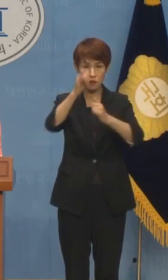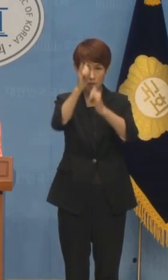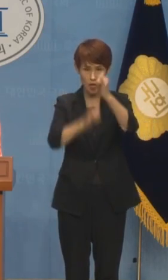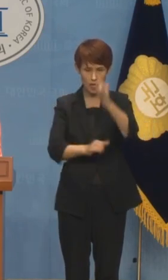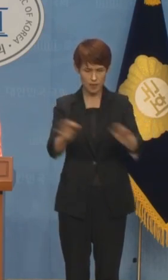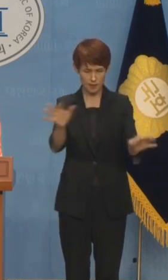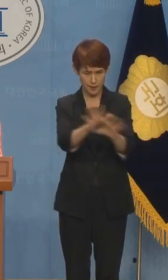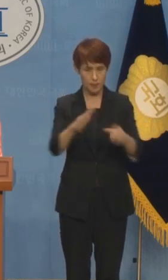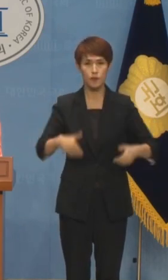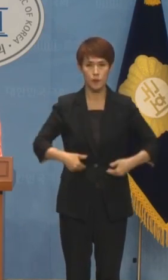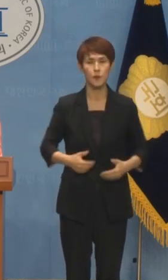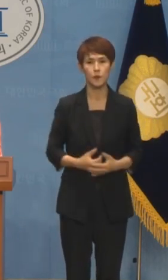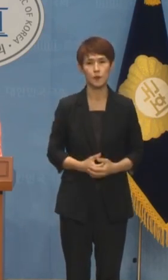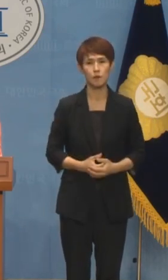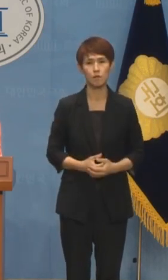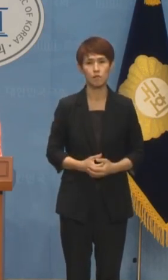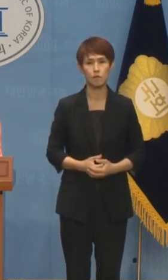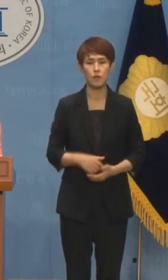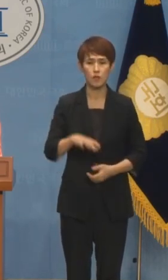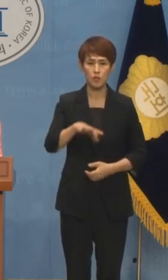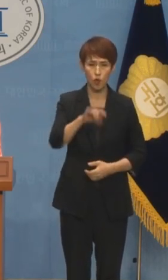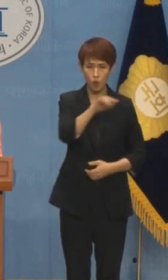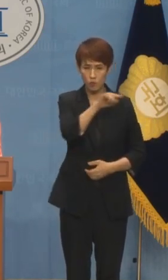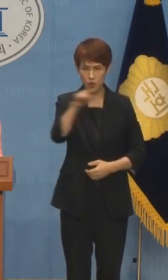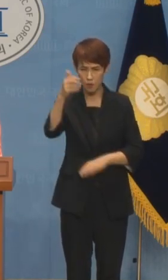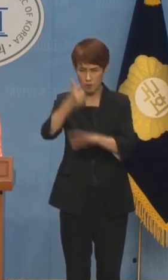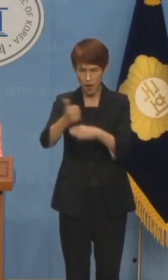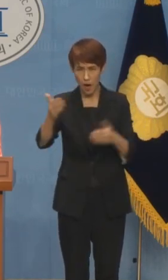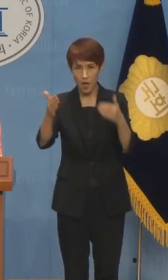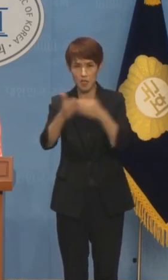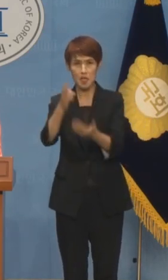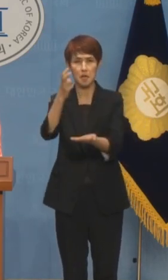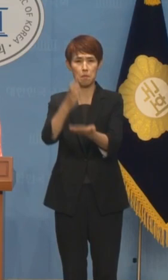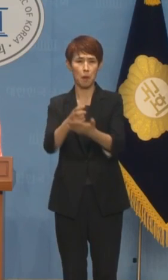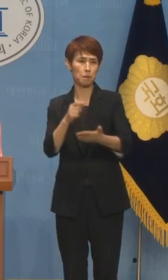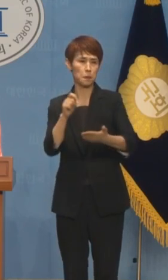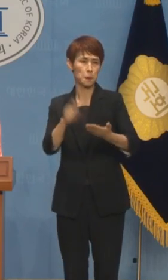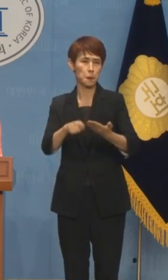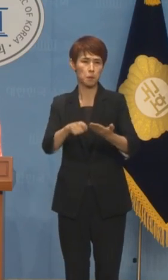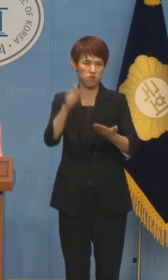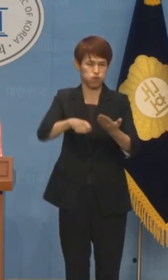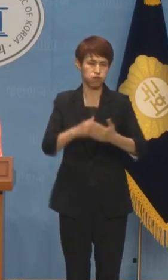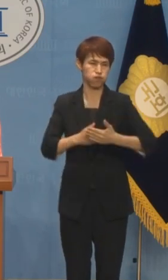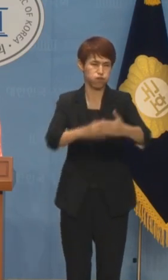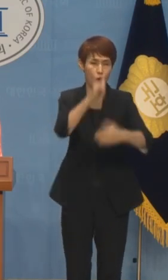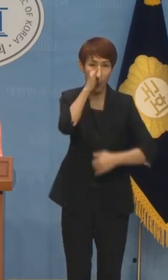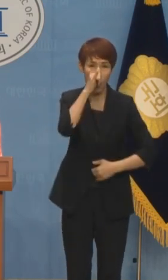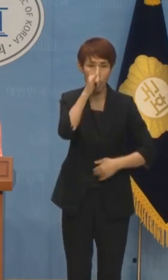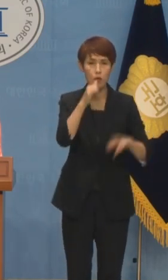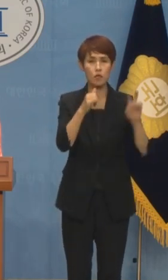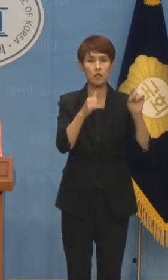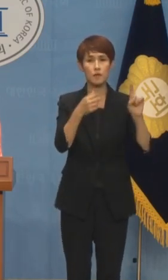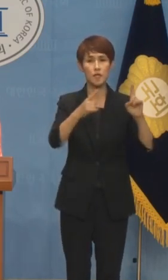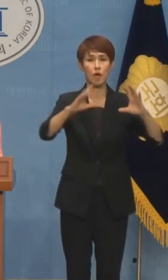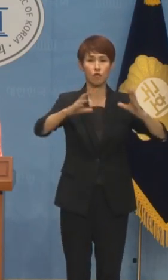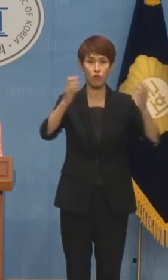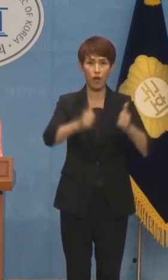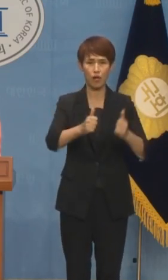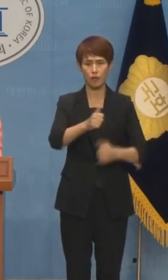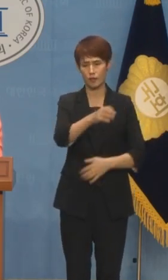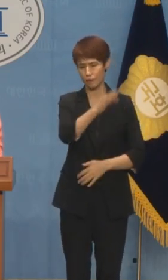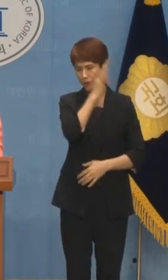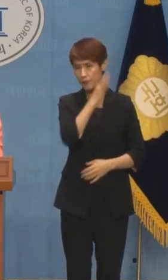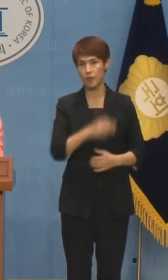합니다. 처음부터 마지막까지 입법 폭주로 얼룩진 21대 국회가